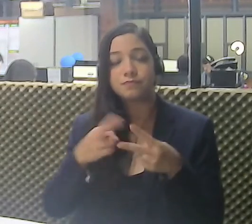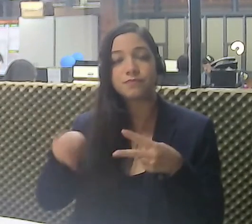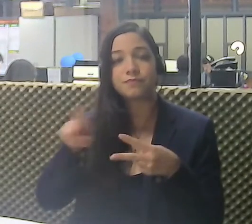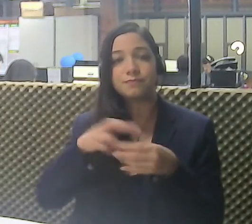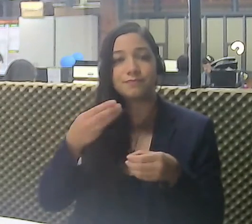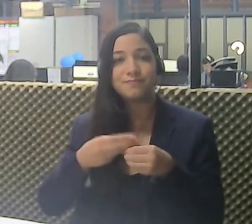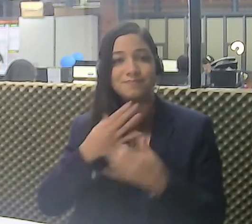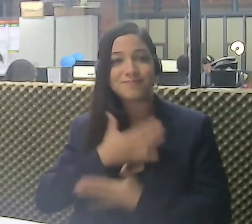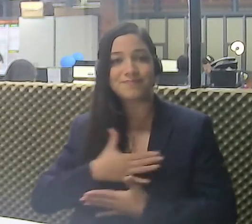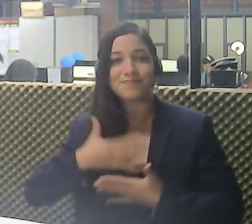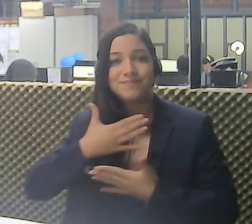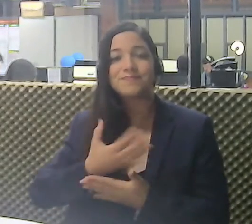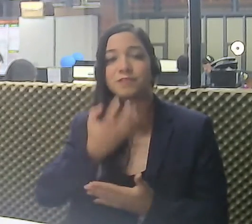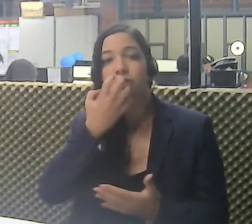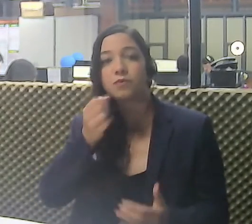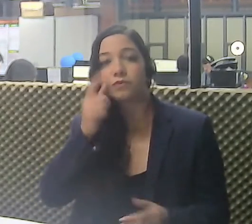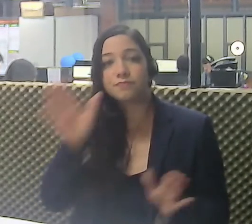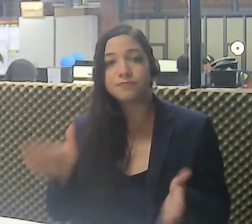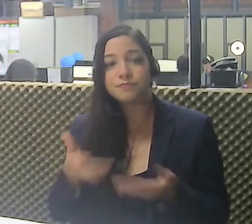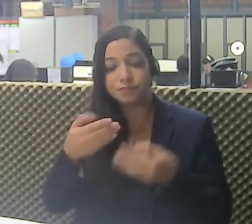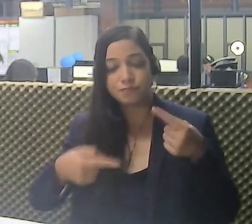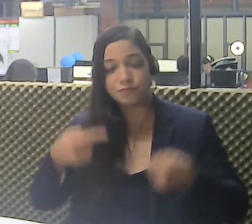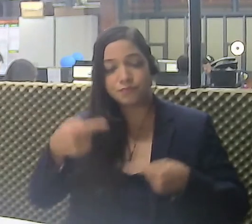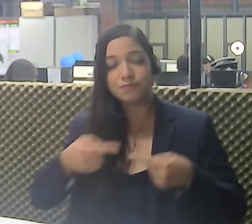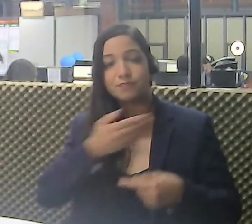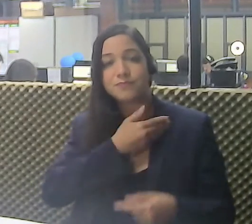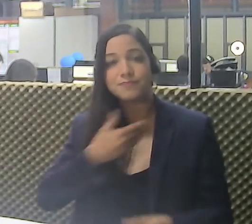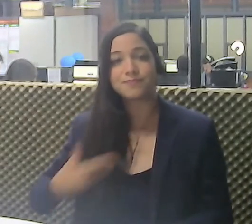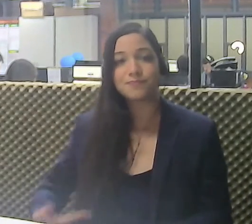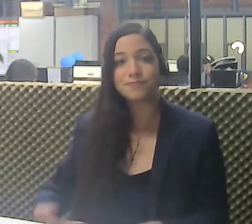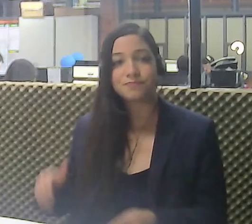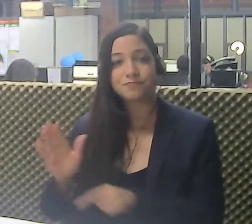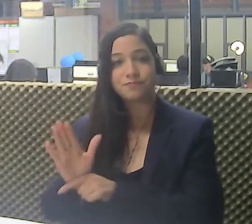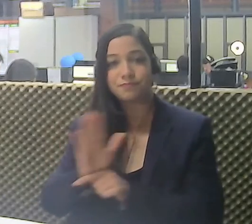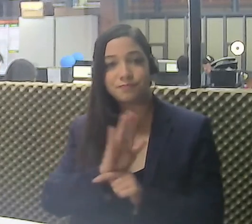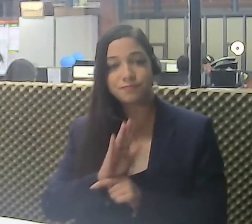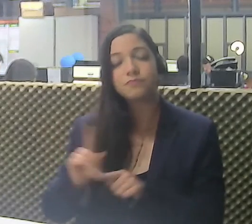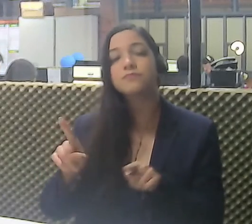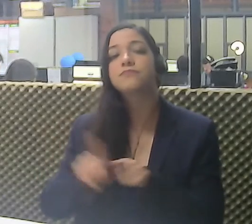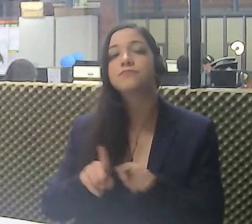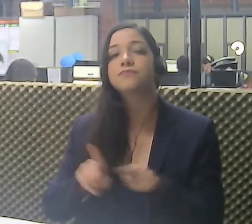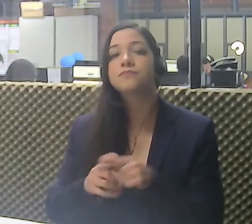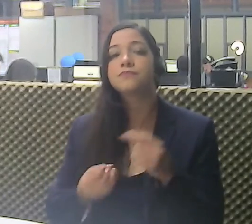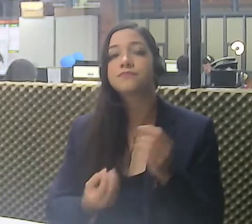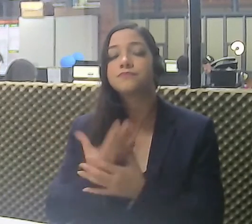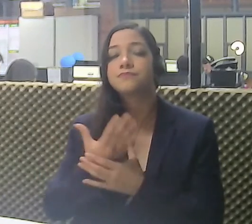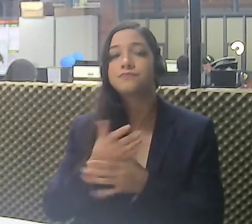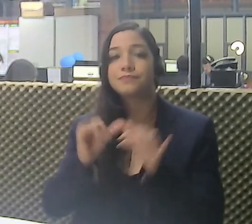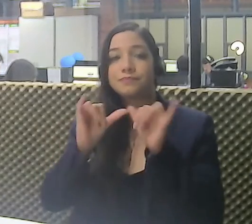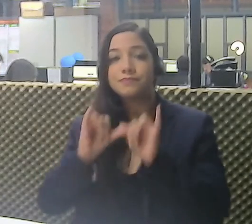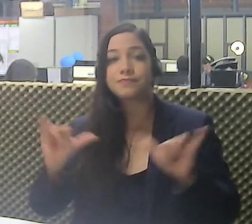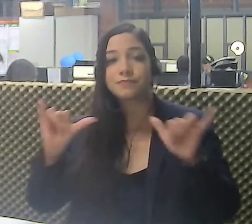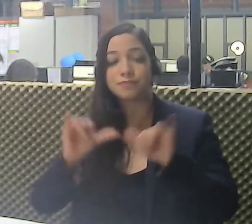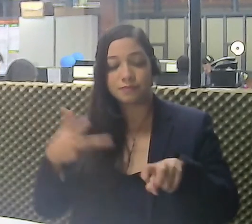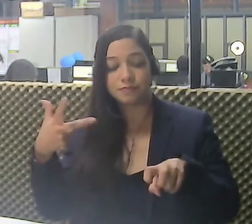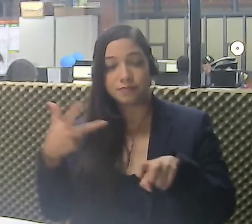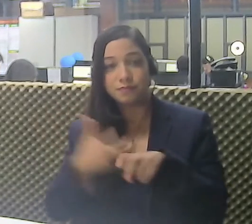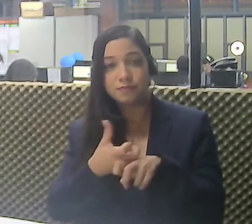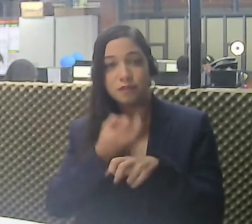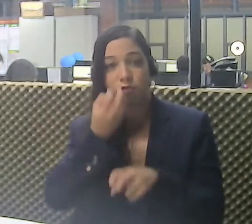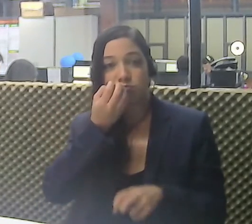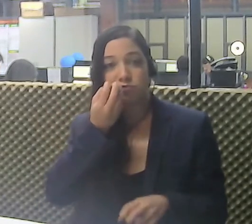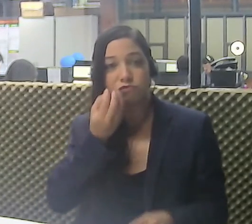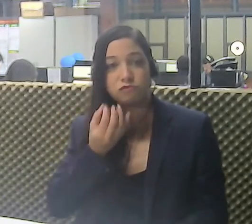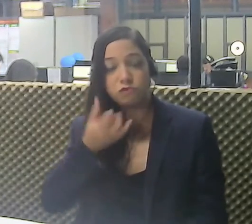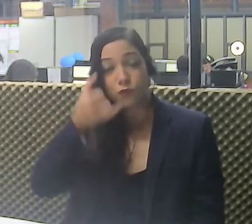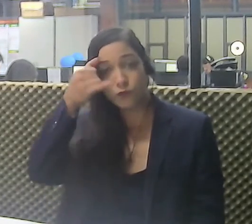e Bem-Estar Animal para fomento de políticas públicas aos animais. Também foram realizadas as campanhas de vacinação antirrábica nas